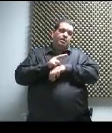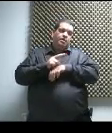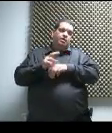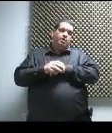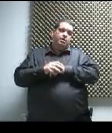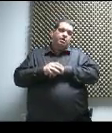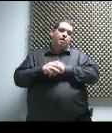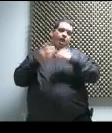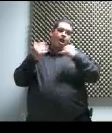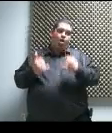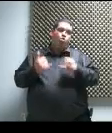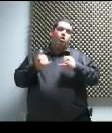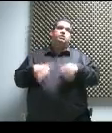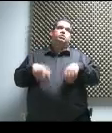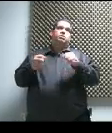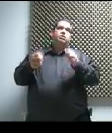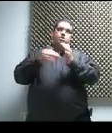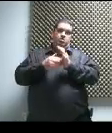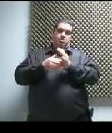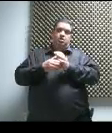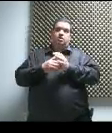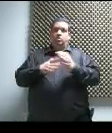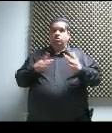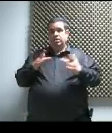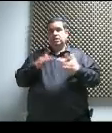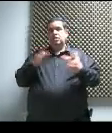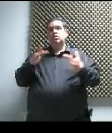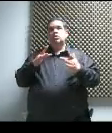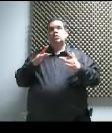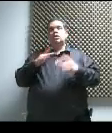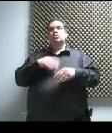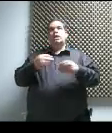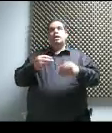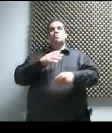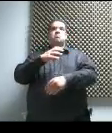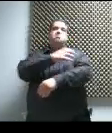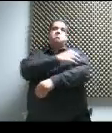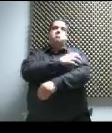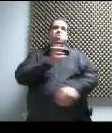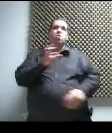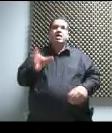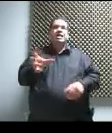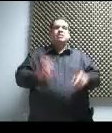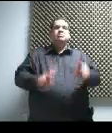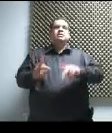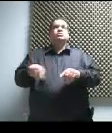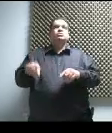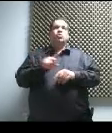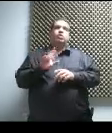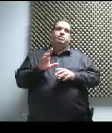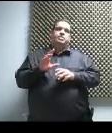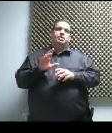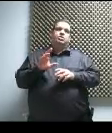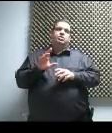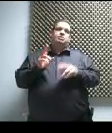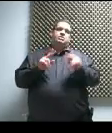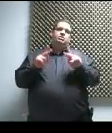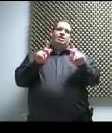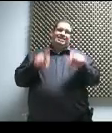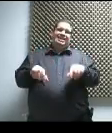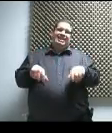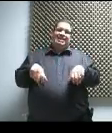Exacto. Vamos, ahora es que se está retomando un poco y empoderándose la población. Yo creo que esa es la palabra. Tiene que haber un apoderamiento